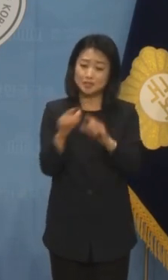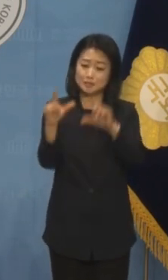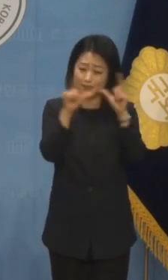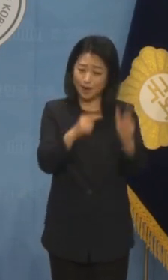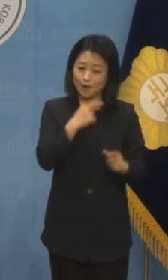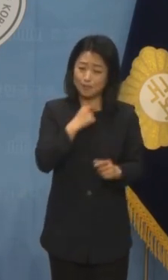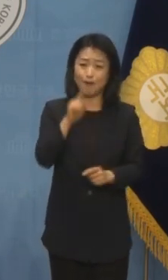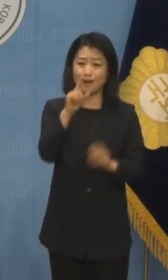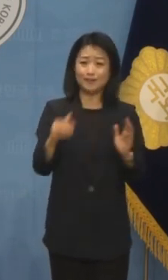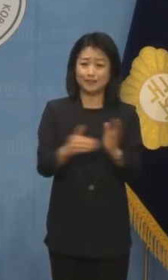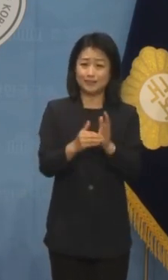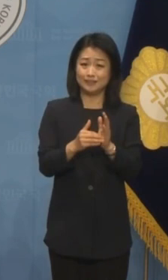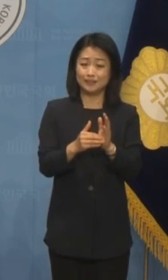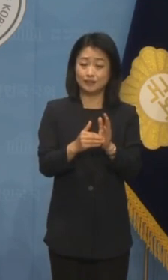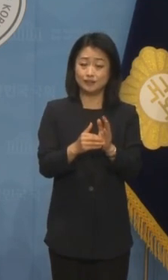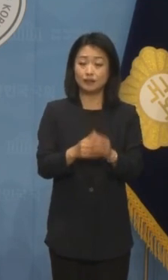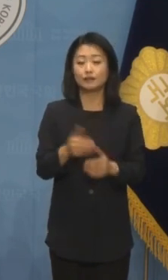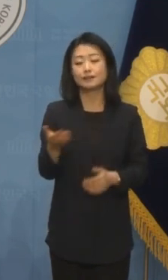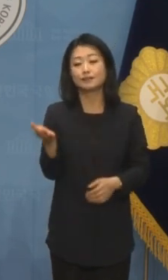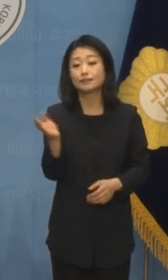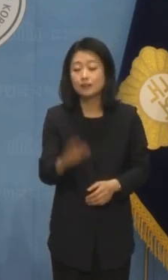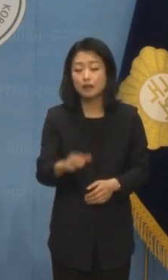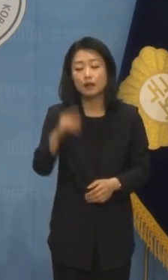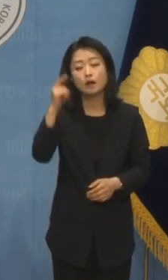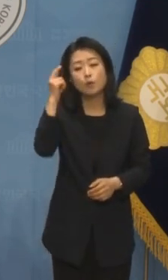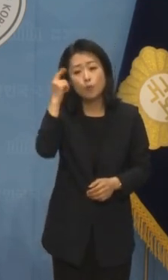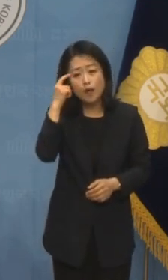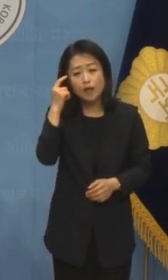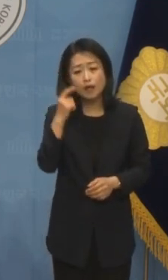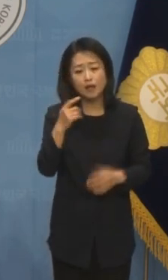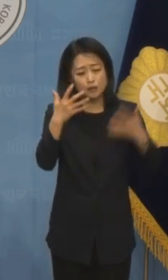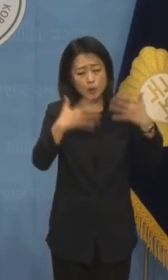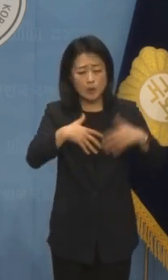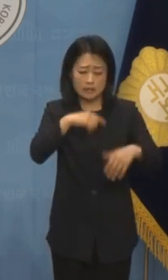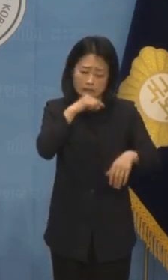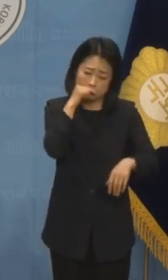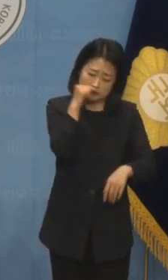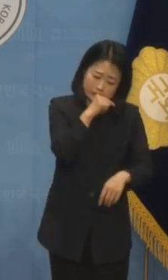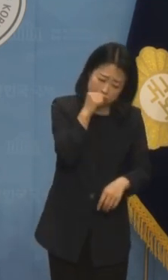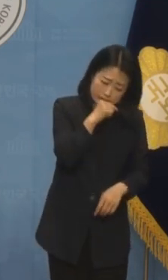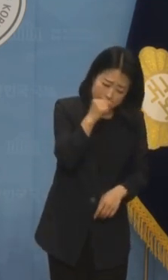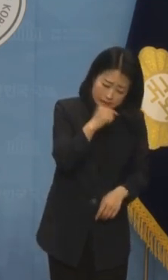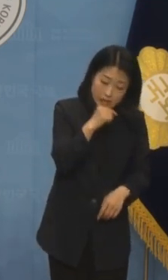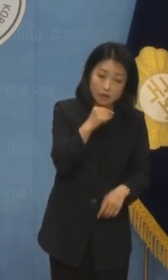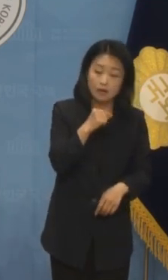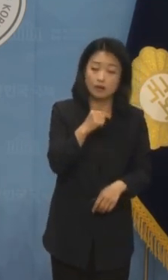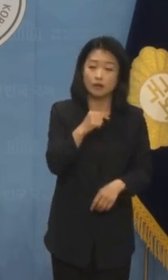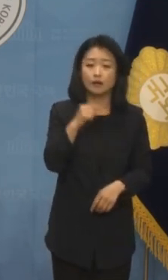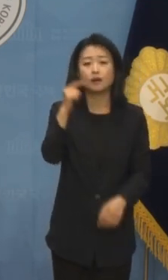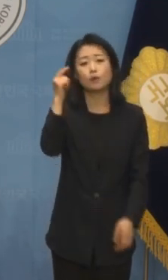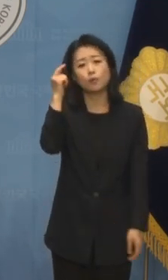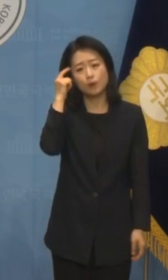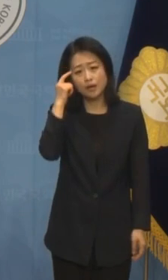싶다는데 그렇게 대단한 요구가 아닌데도 왜 그렇게 요건이 많고 걸러내기를 하는